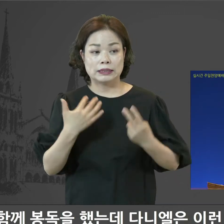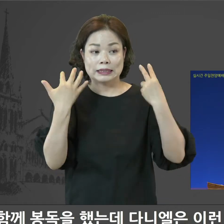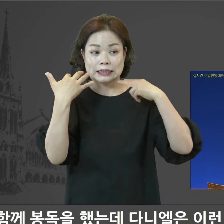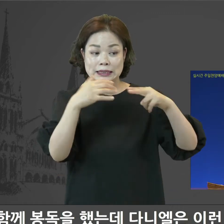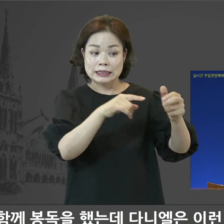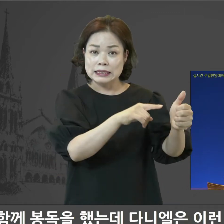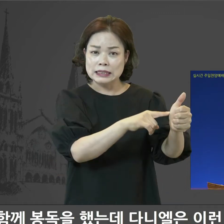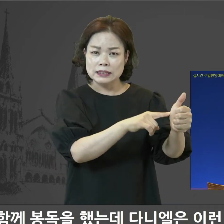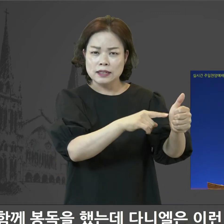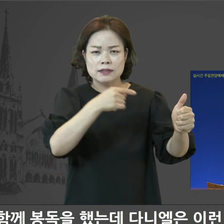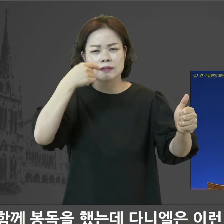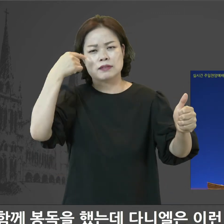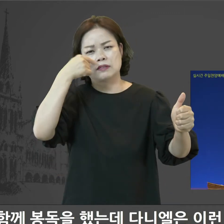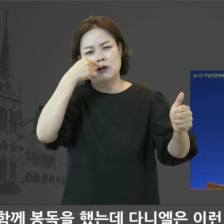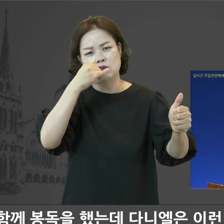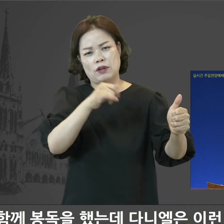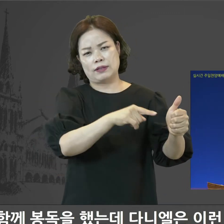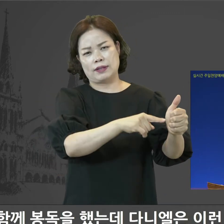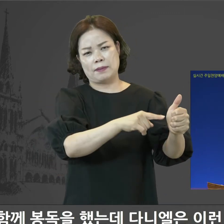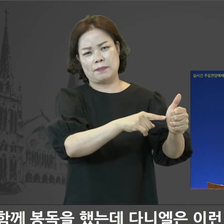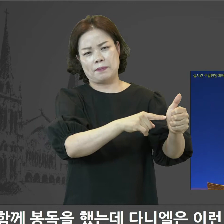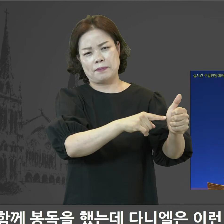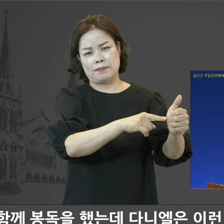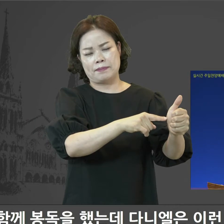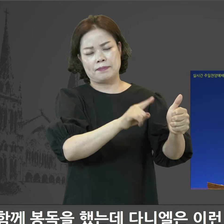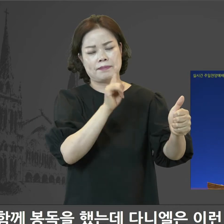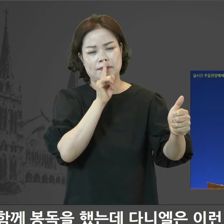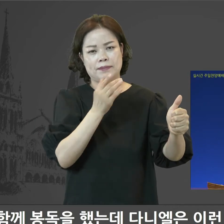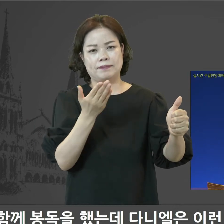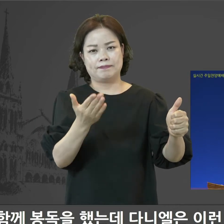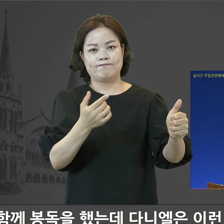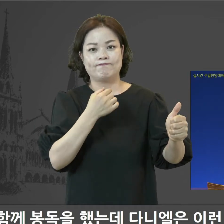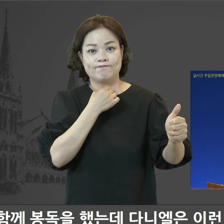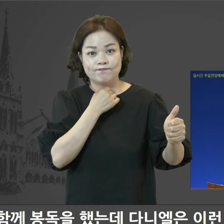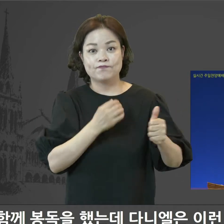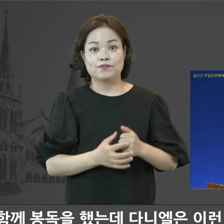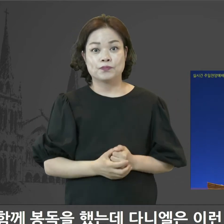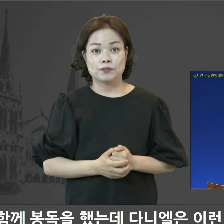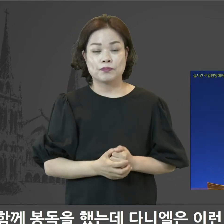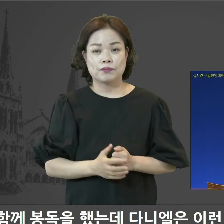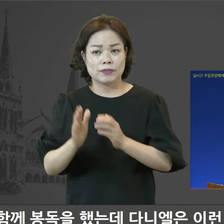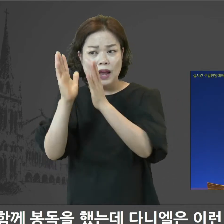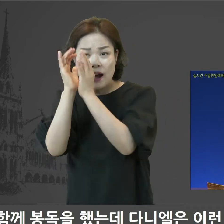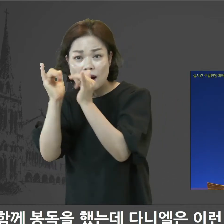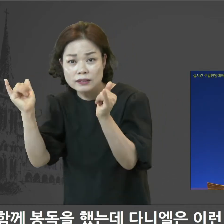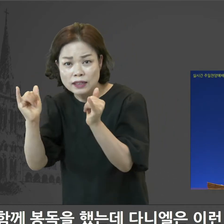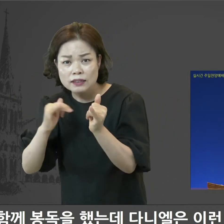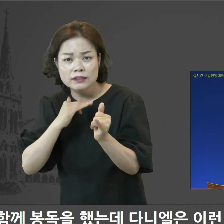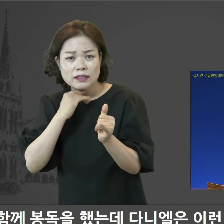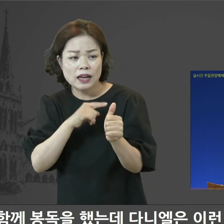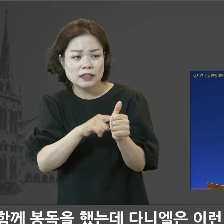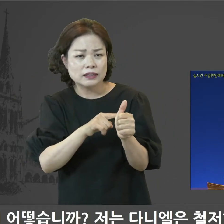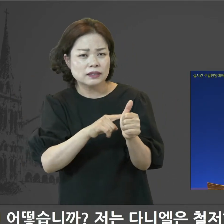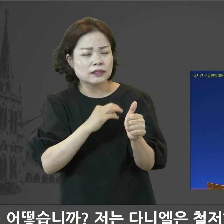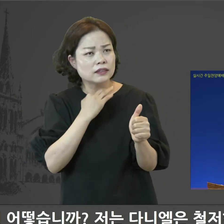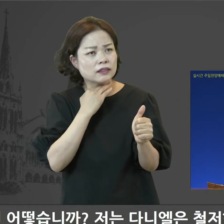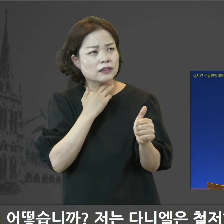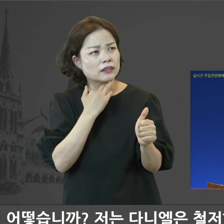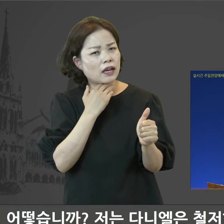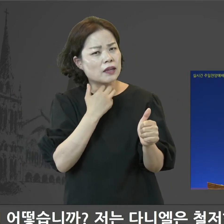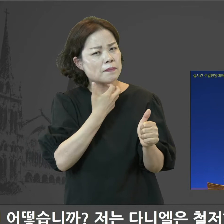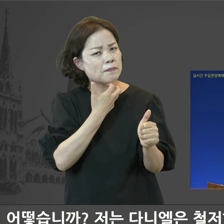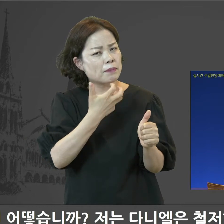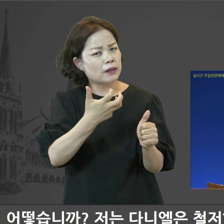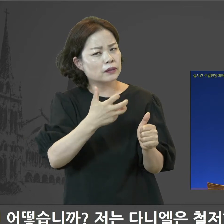다니엘은 철저한 사람이다. 이렇게 정의를 내리고 싶어요. 학자들은 이때의 나이가 다니엘 80세